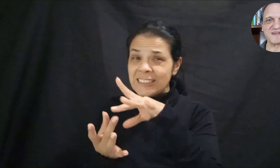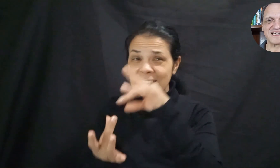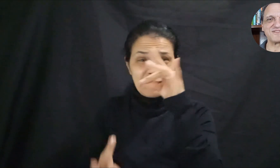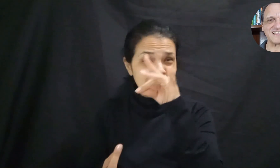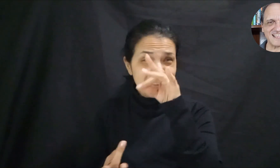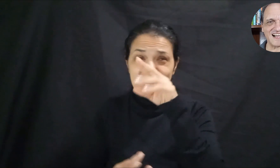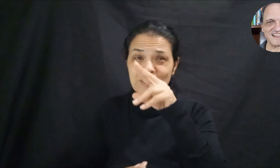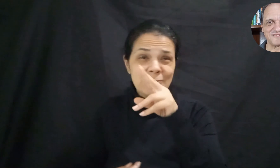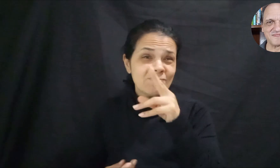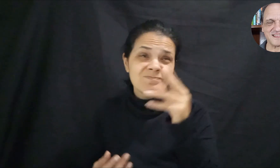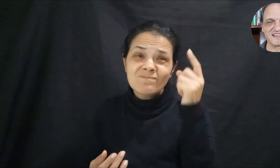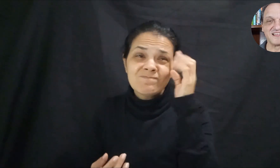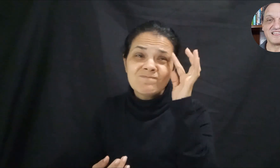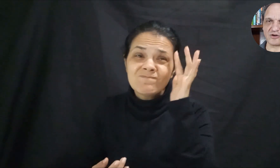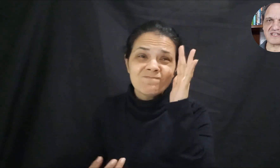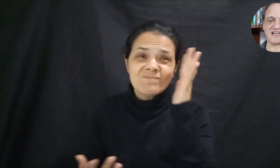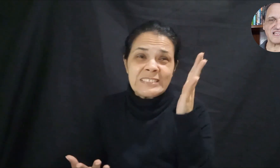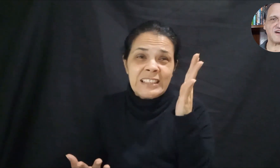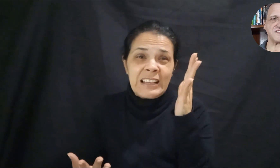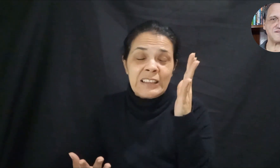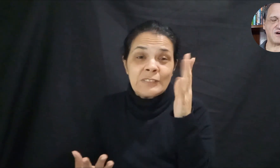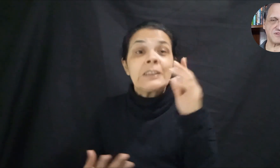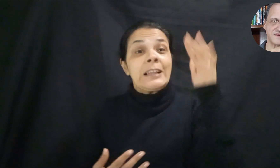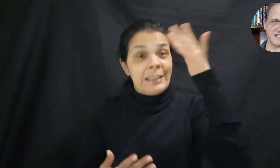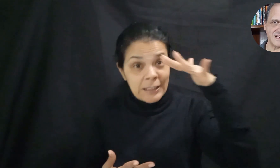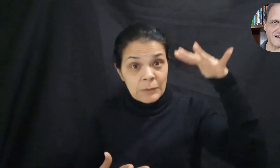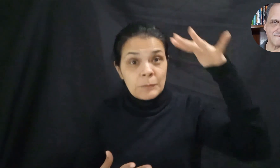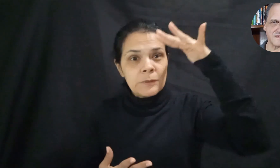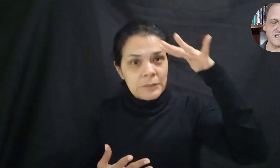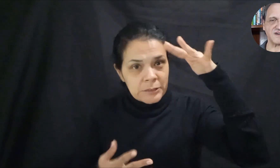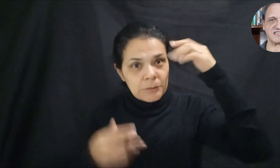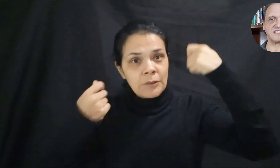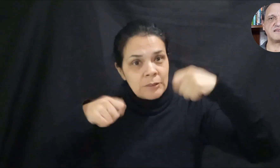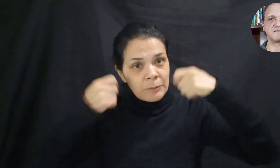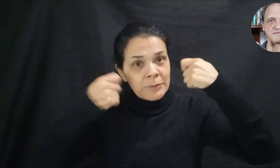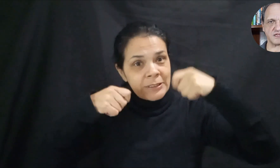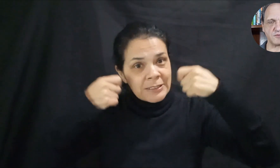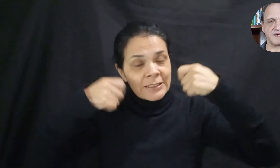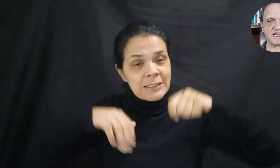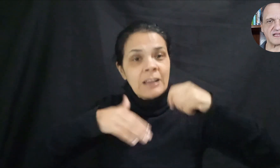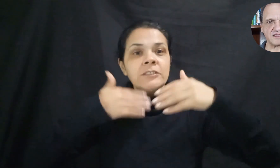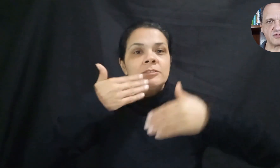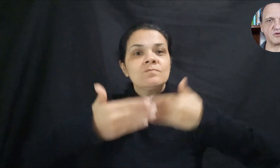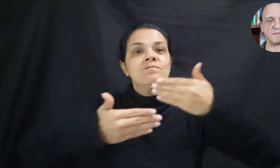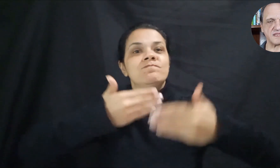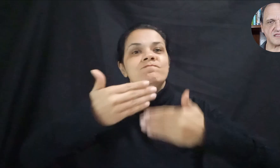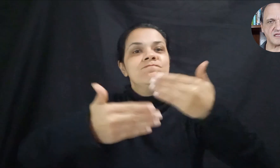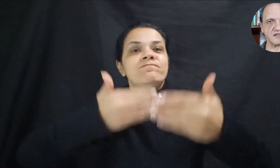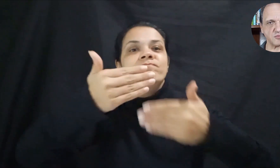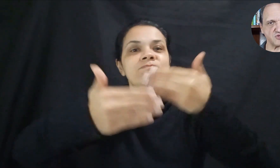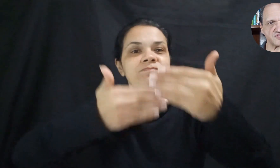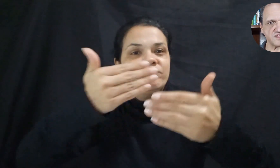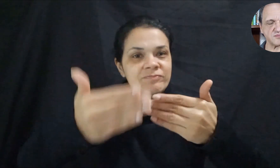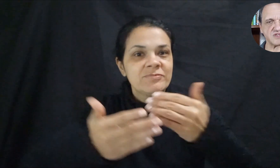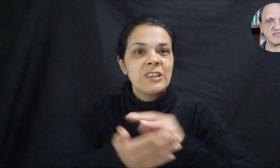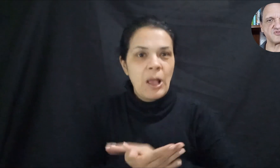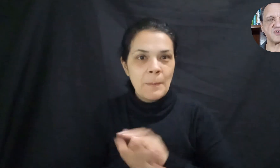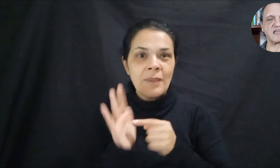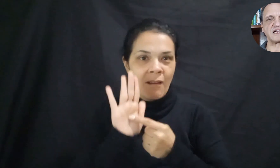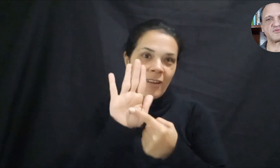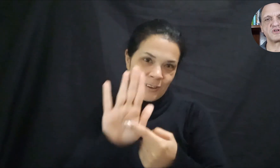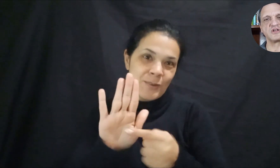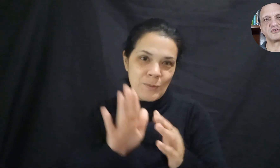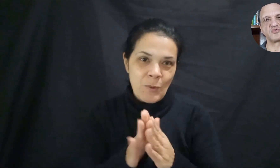esqueceu um pequeno detalhe. E é um detalhe que vai fazer falta para ele lá. E ele vai ter que recuperar aquilo, aprender, como nós vemos aí